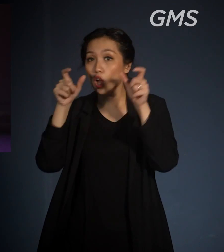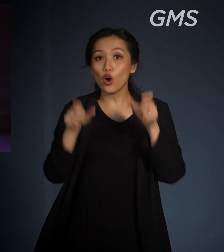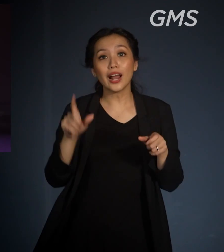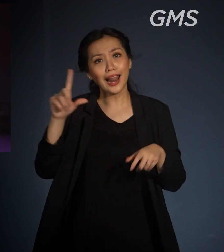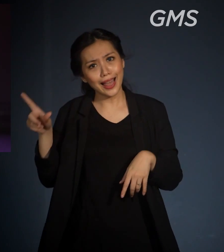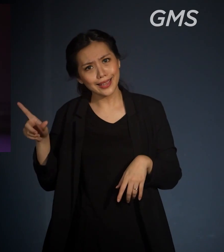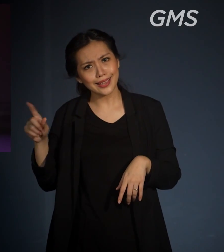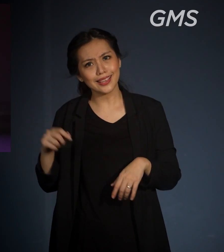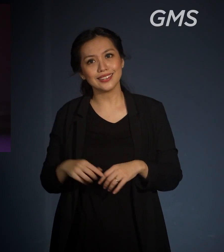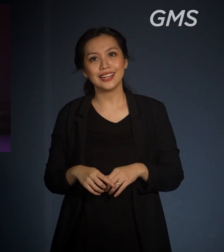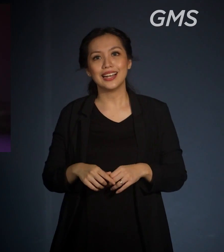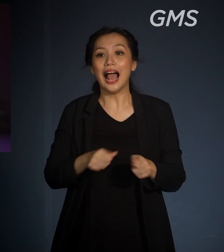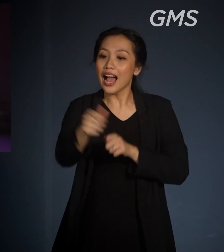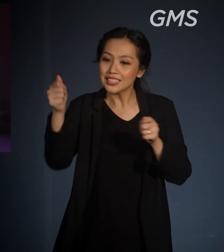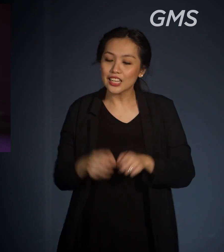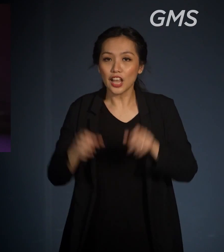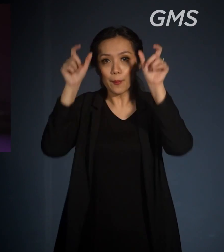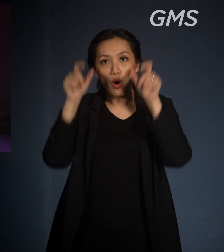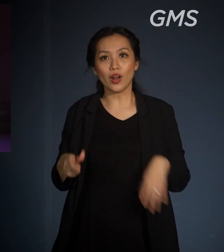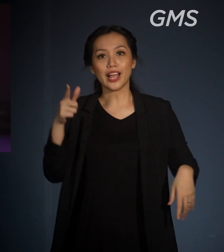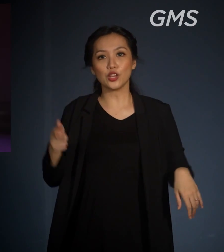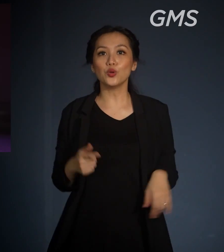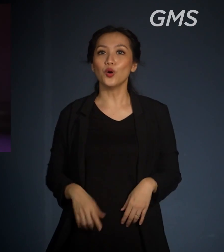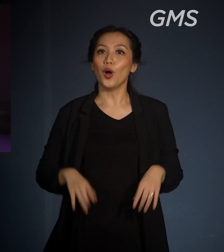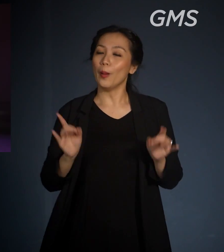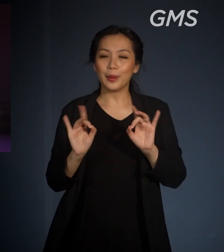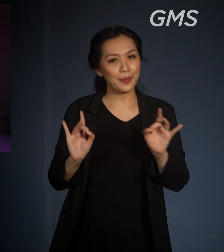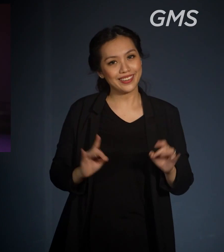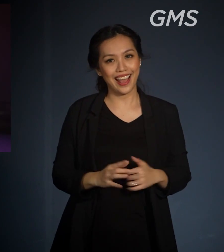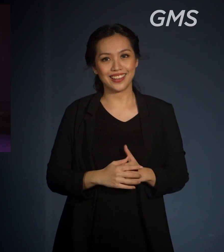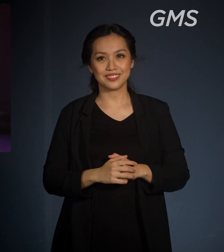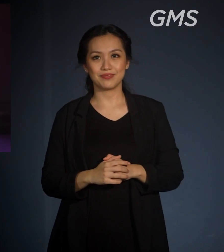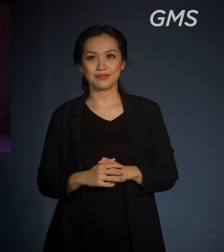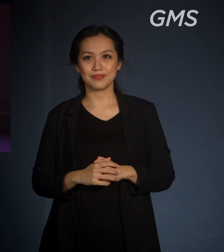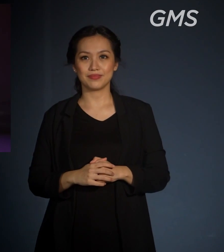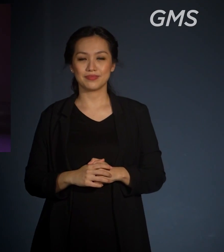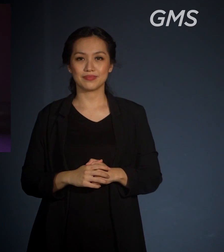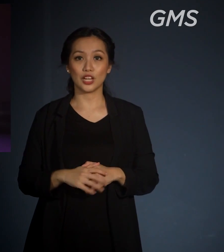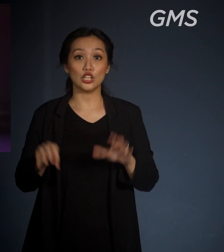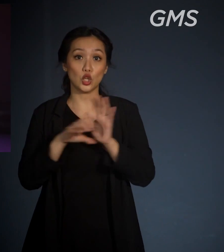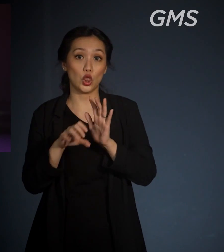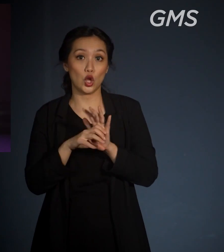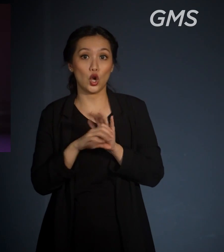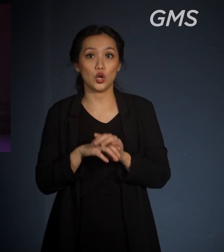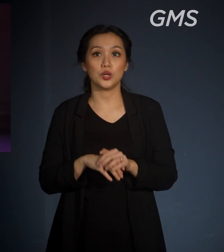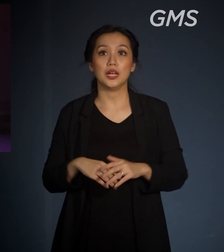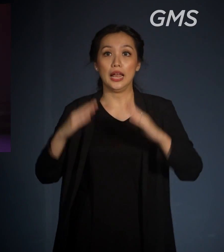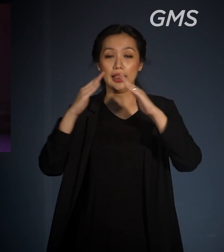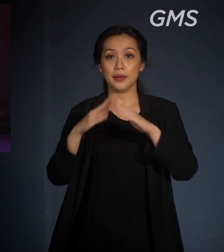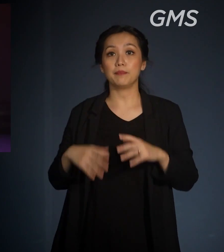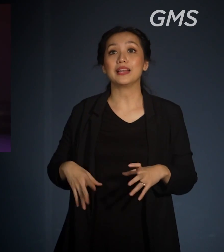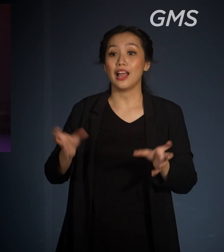yang berbeda. Saudara, pabrik mobil, pabrik A itu